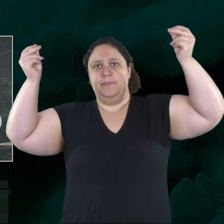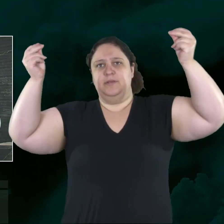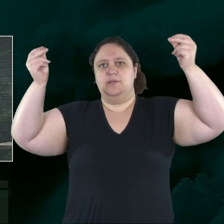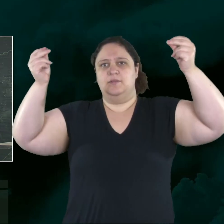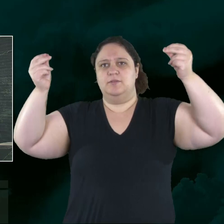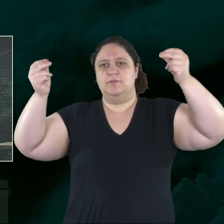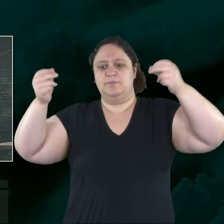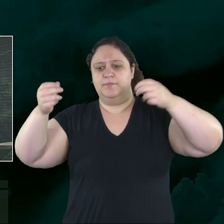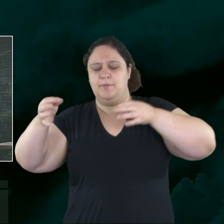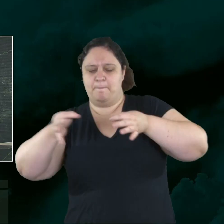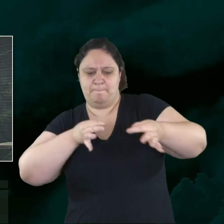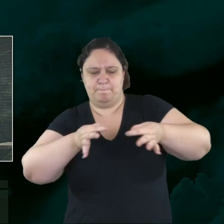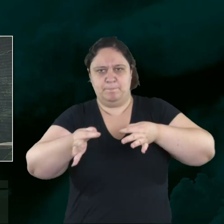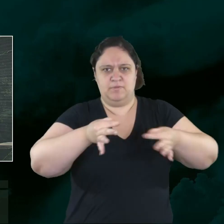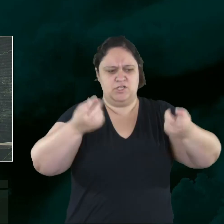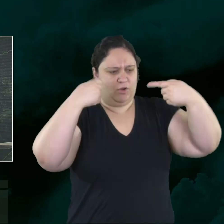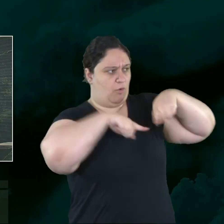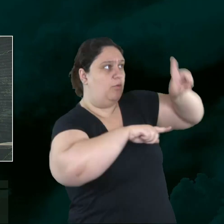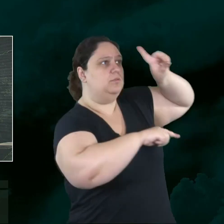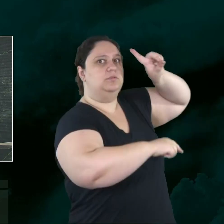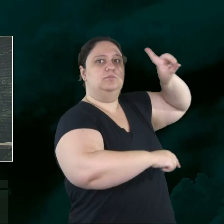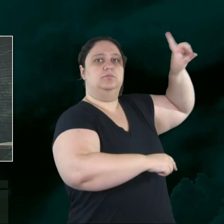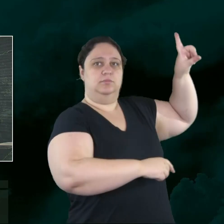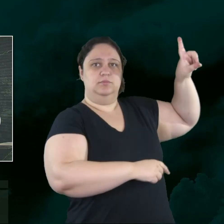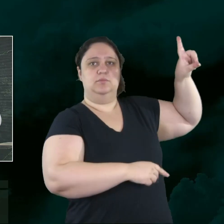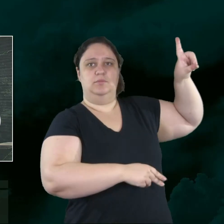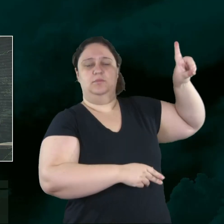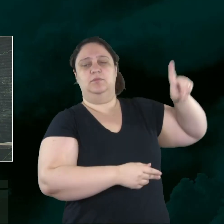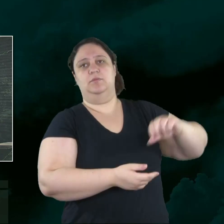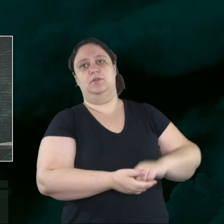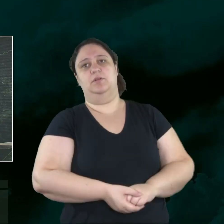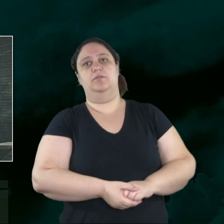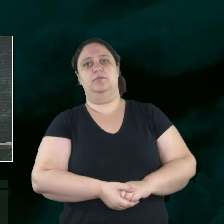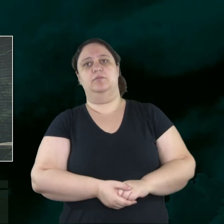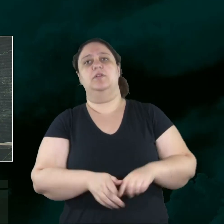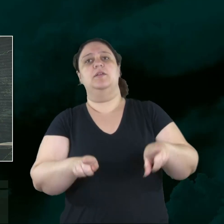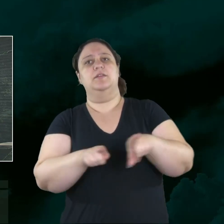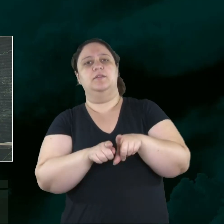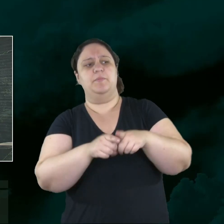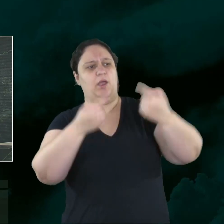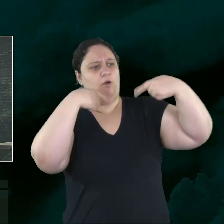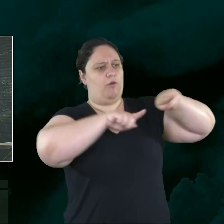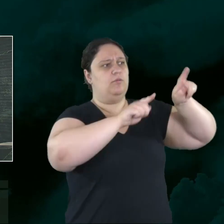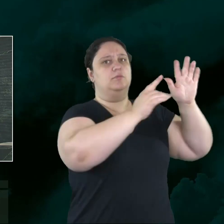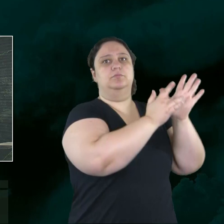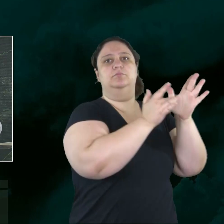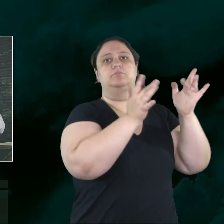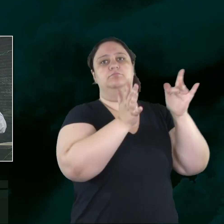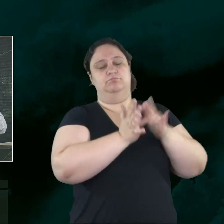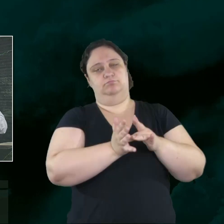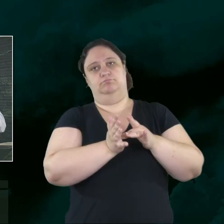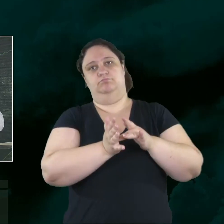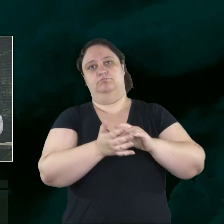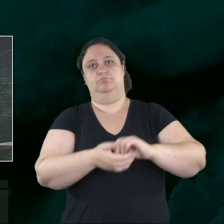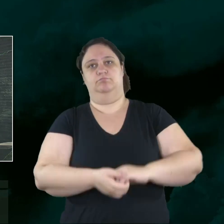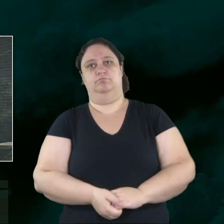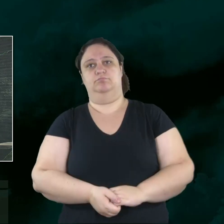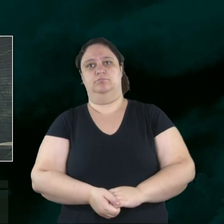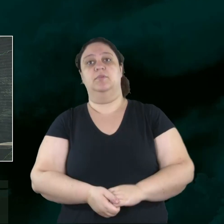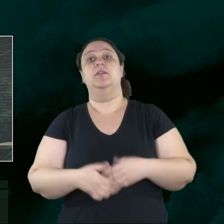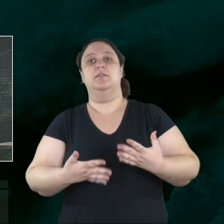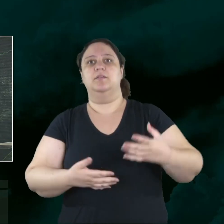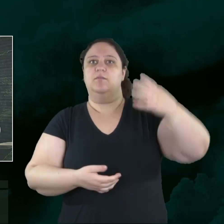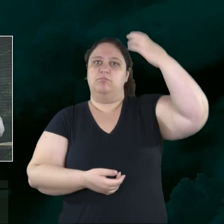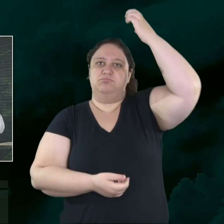o Senhor, Jeová, Javé, e contra o seu ungido, né? Então, os reis da